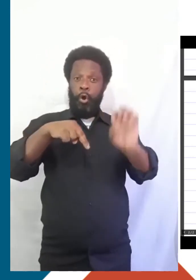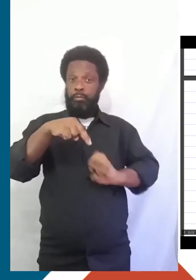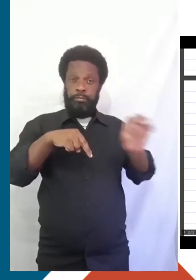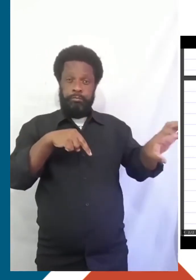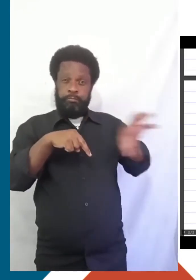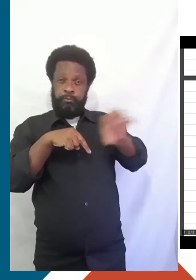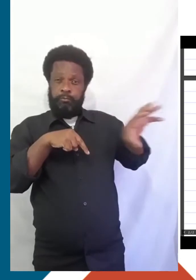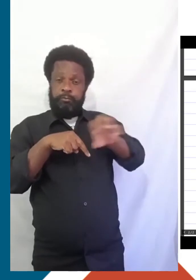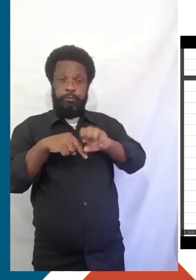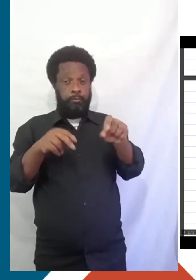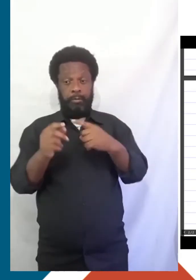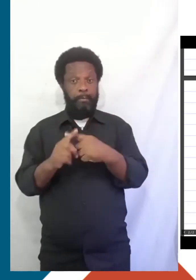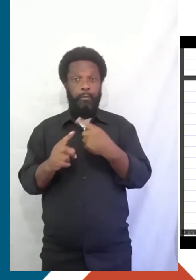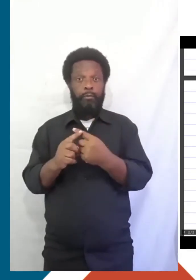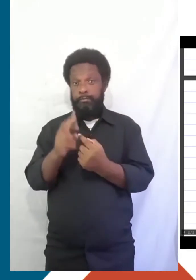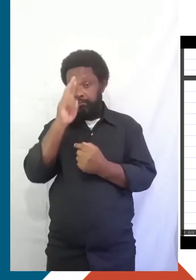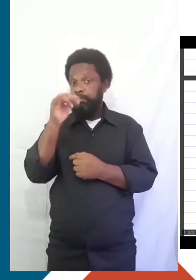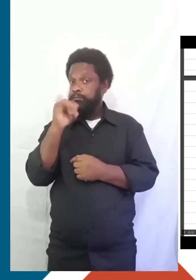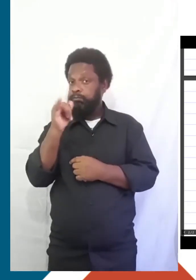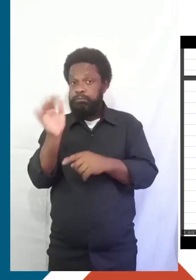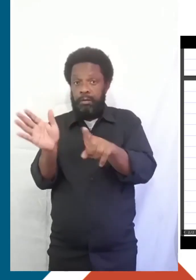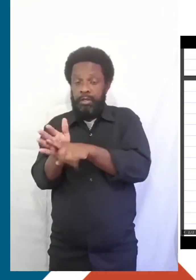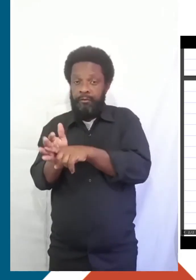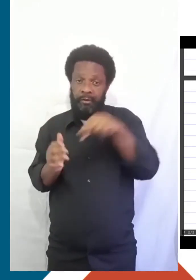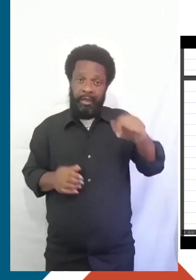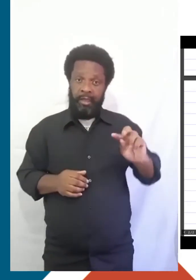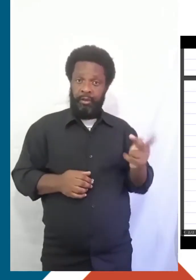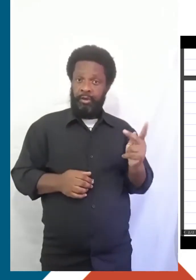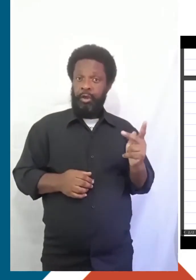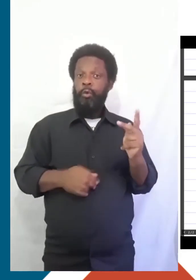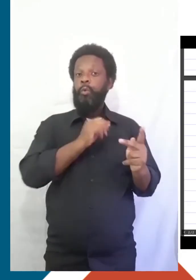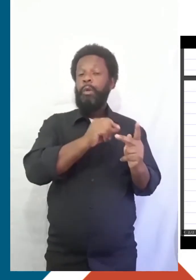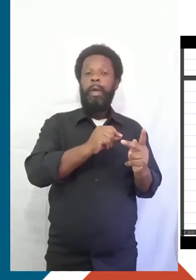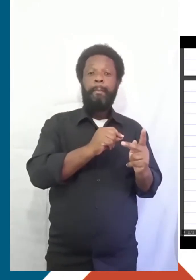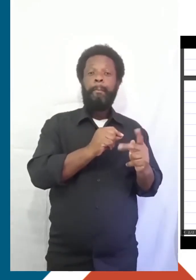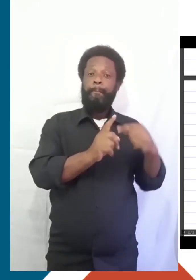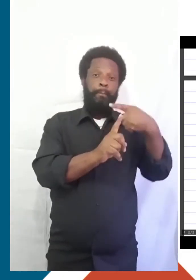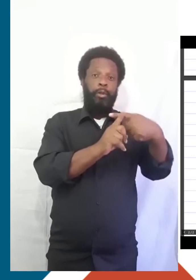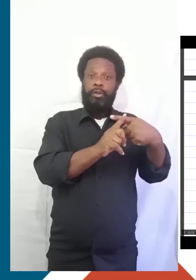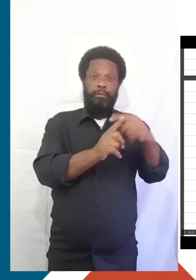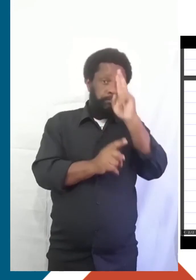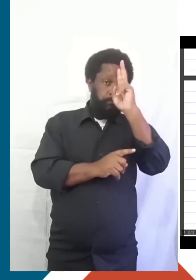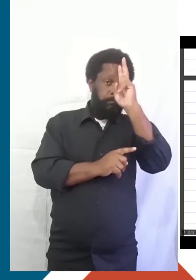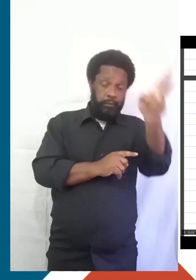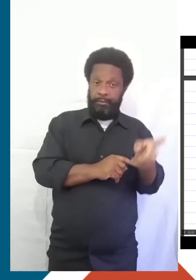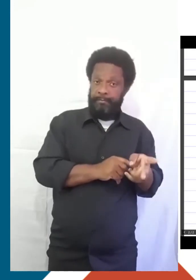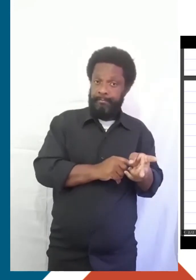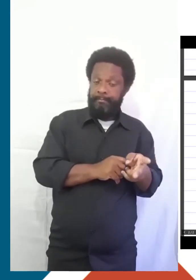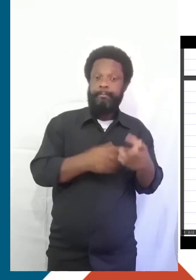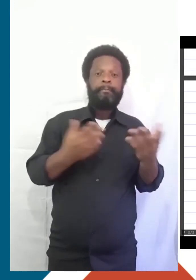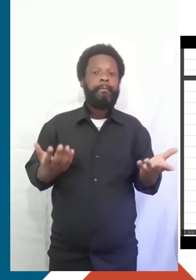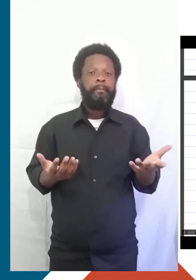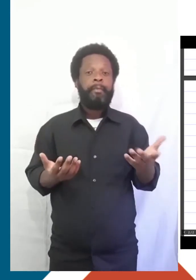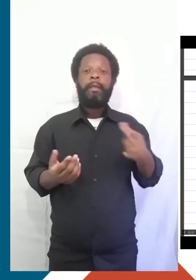si, ficando com um polo extremamente negativo, enquanto que o hidrogênio fica com um polo extremamente